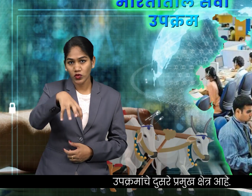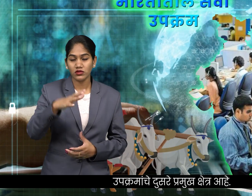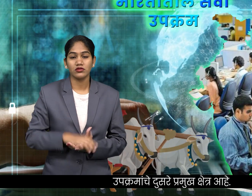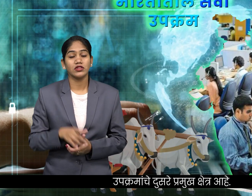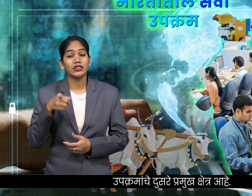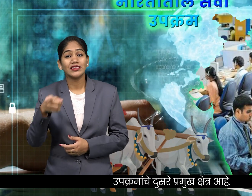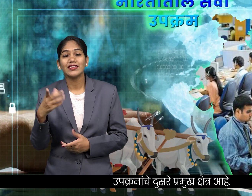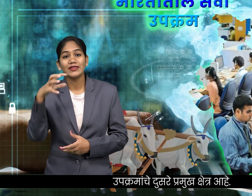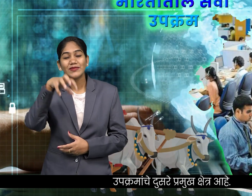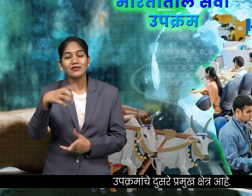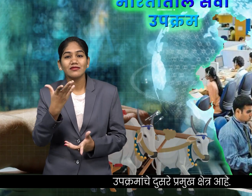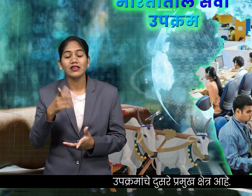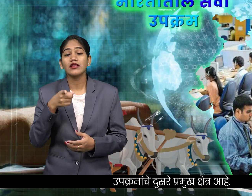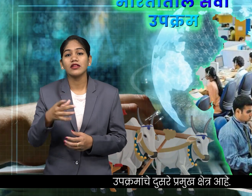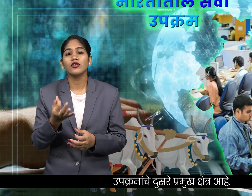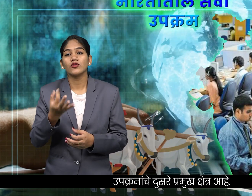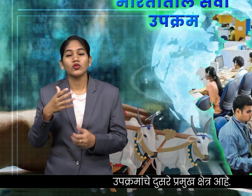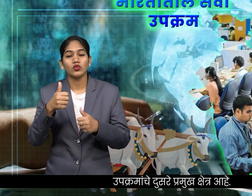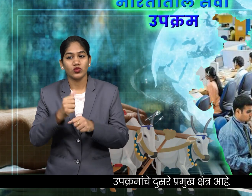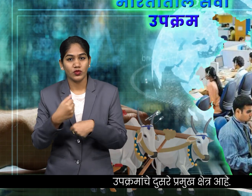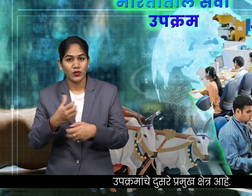उपक्रमांचे दुसरे प्रमुख क्षेत्र आहे.